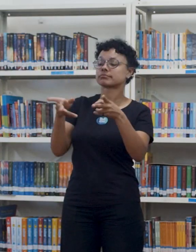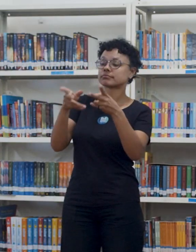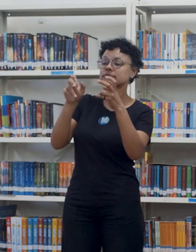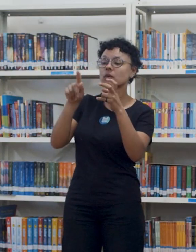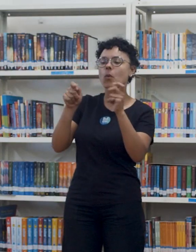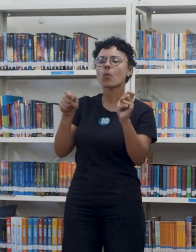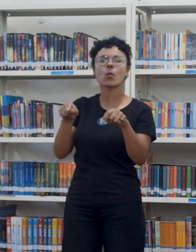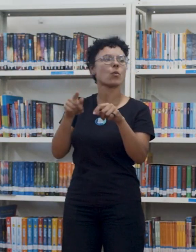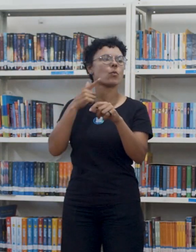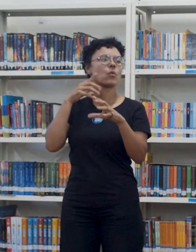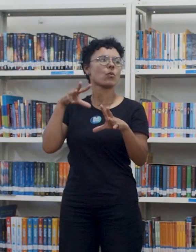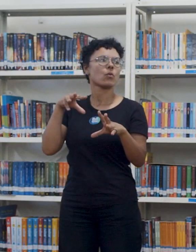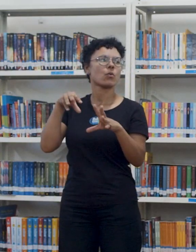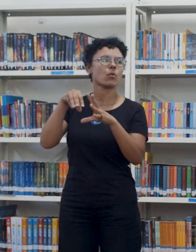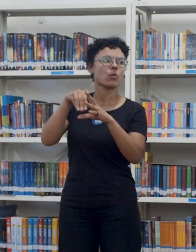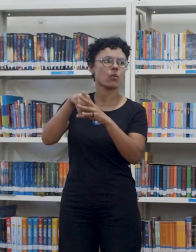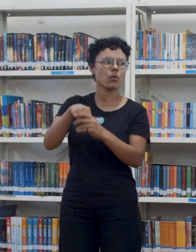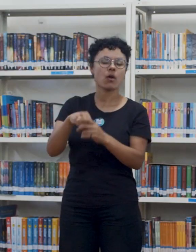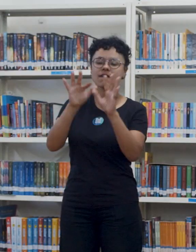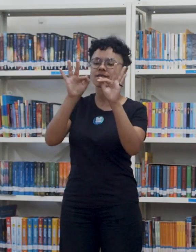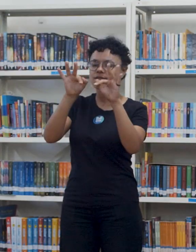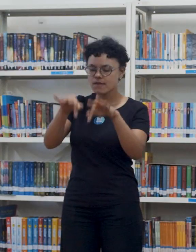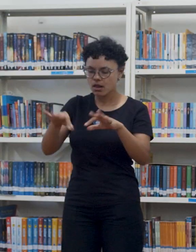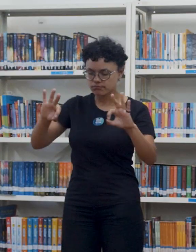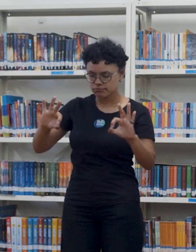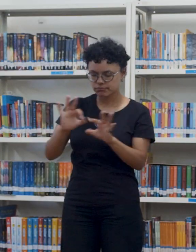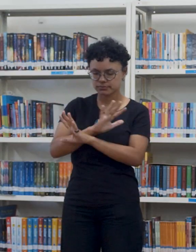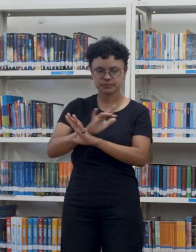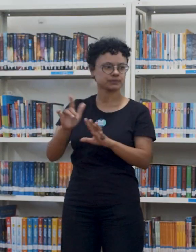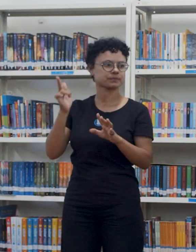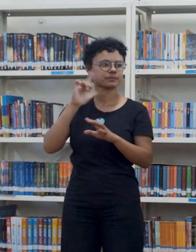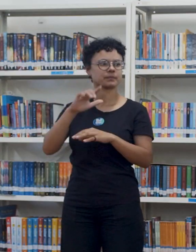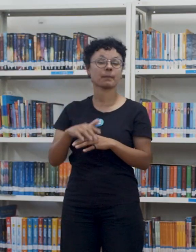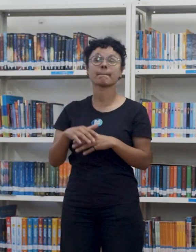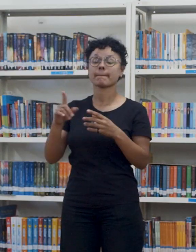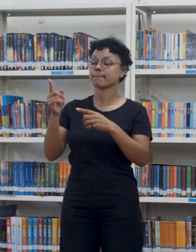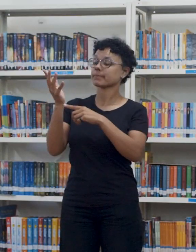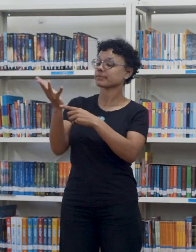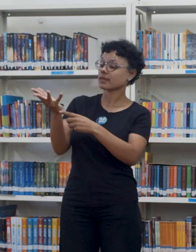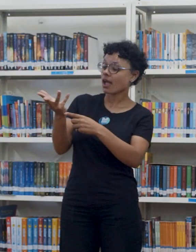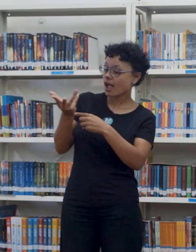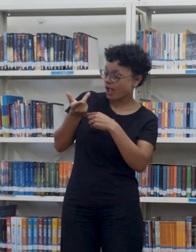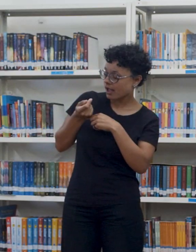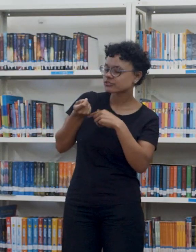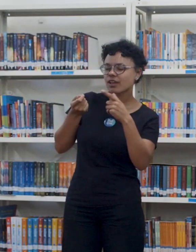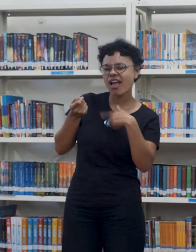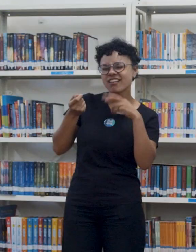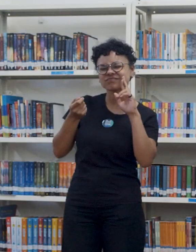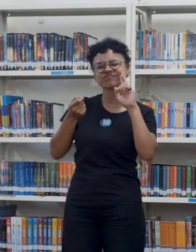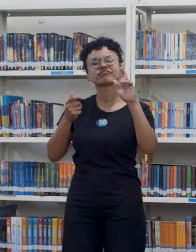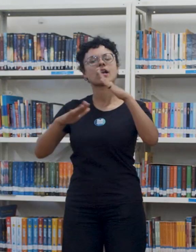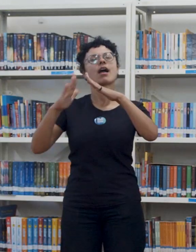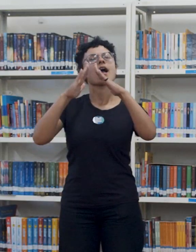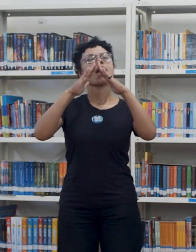capacidade colocada na finalização do trabalho. Arte de ser dona de